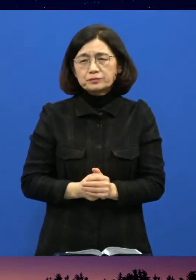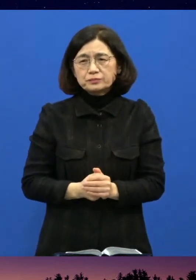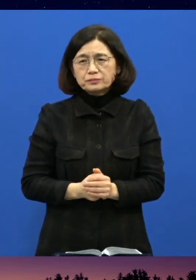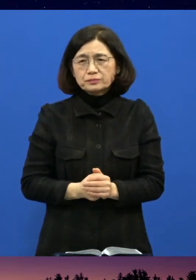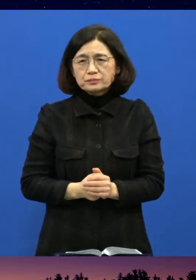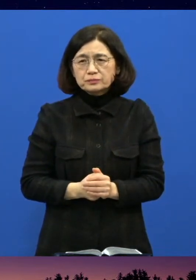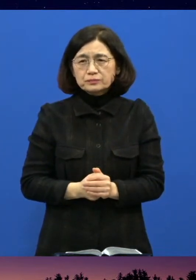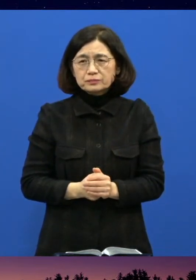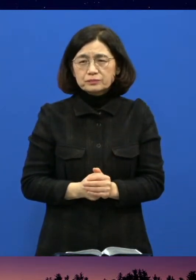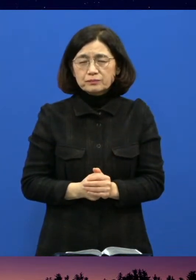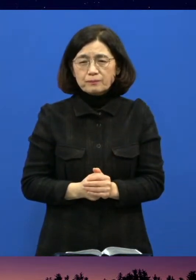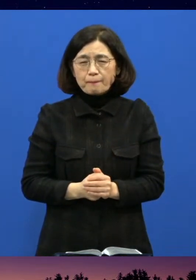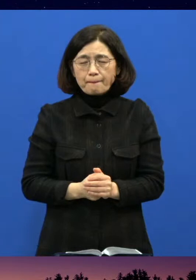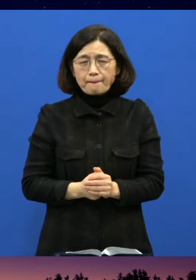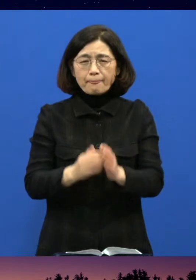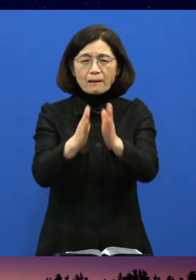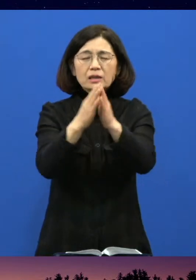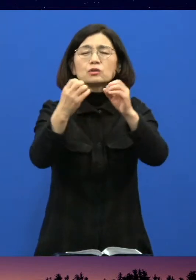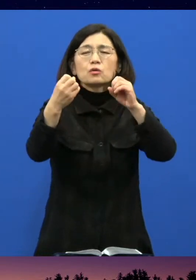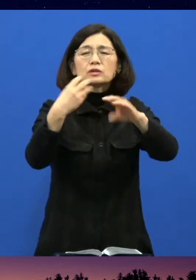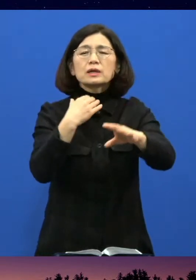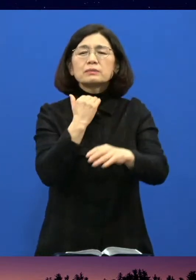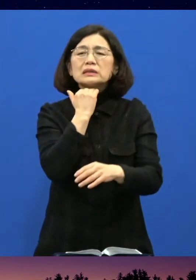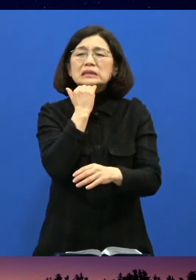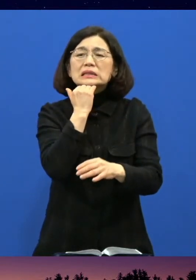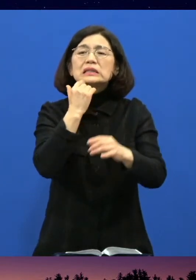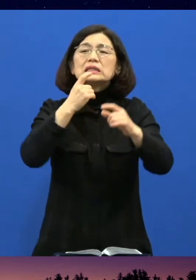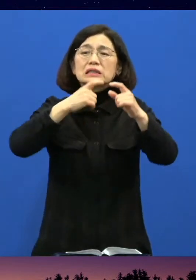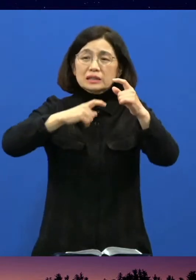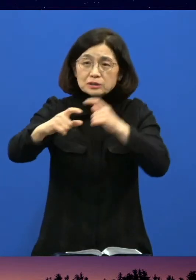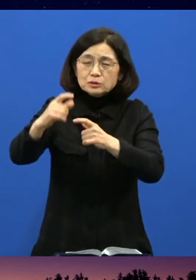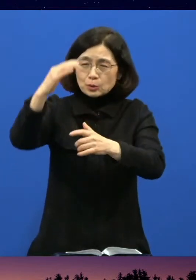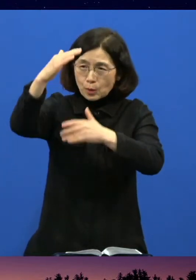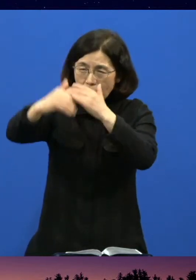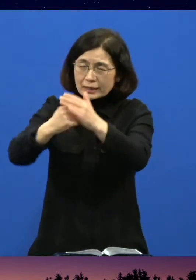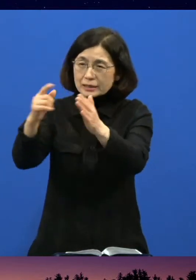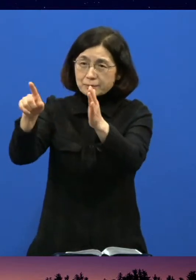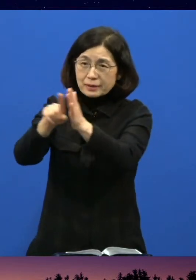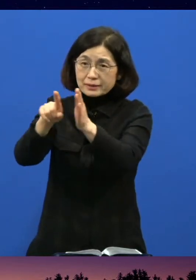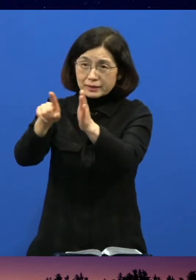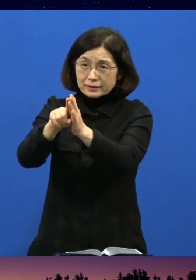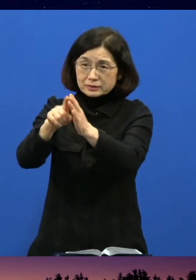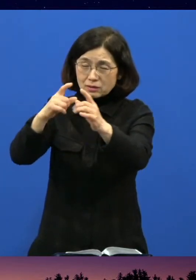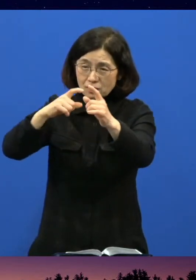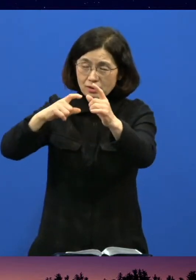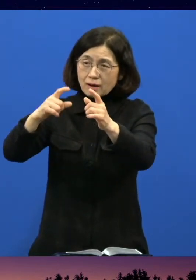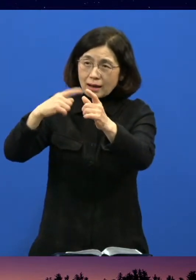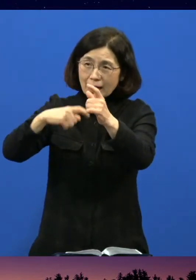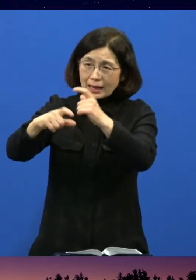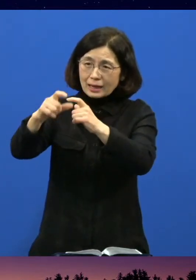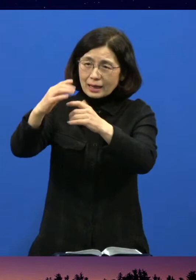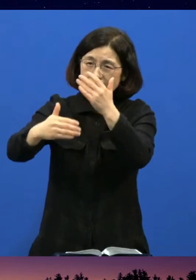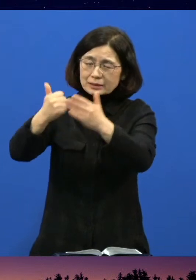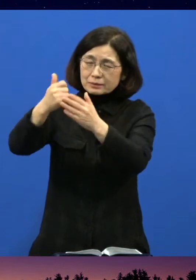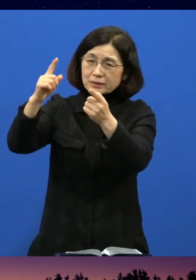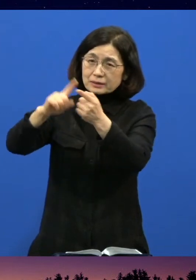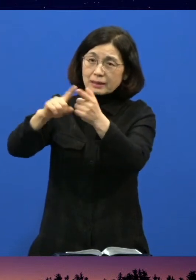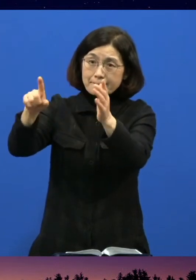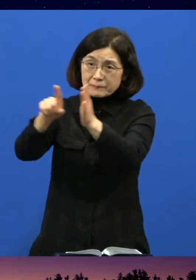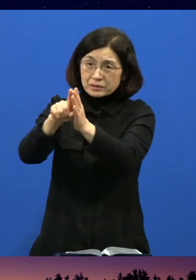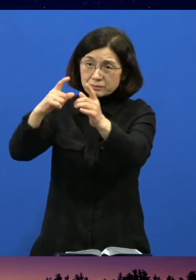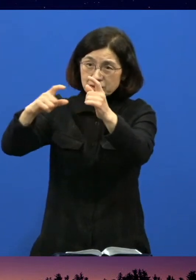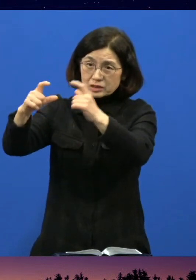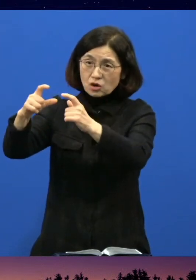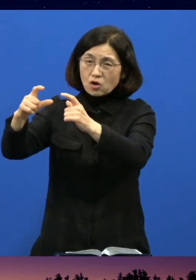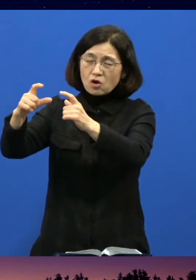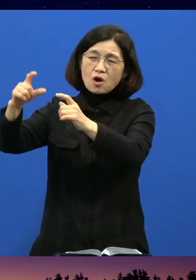기다릴수록 신뢰가 더 깊어지는 거죠. 신뢰가 없으면 기다릴 수가 없는 거잖아요. 그죠? 기다릴 수가 없는